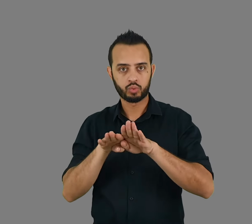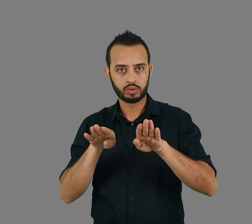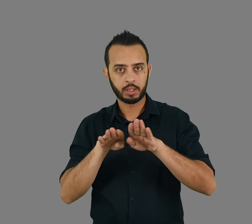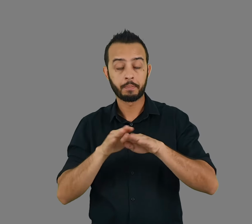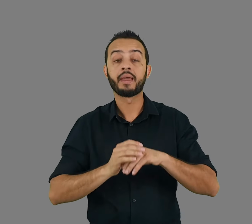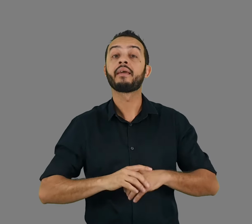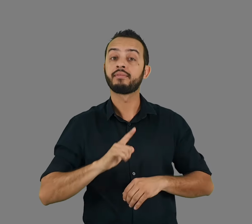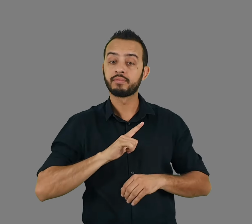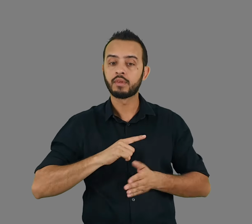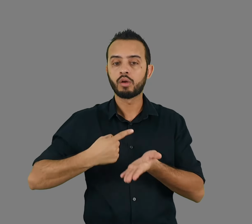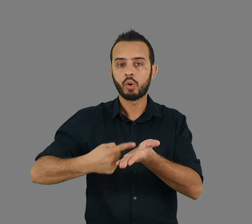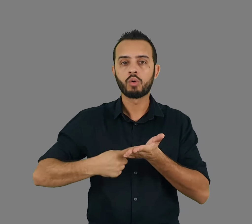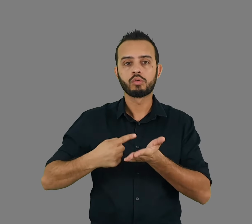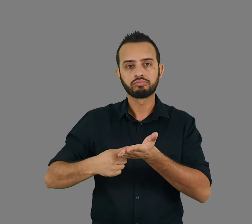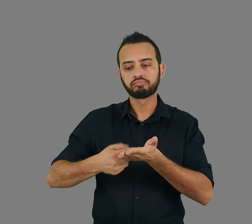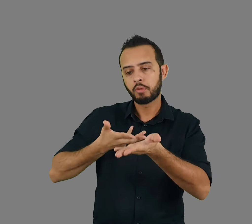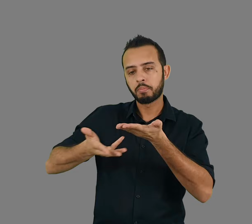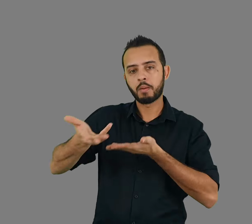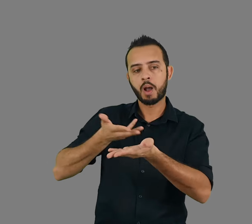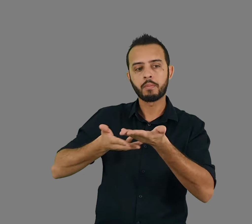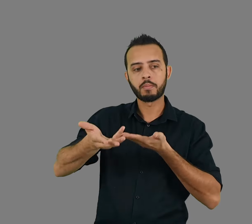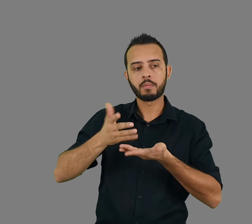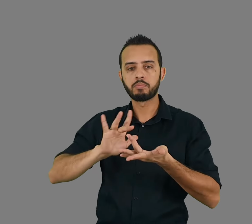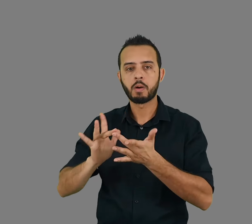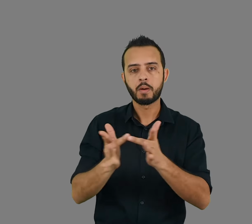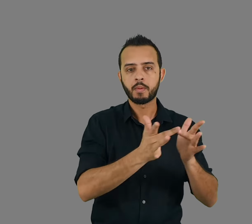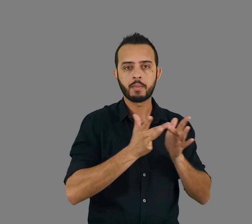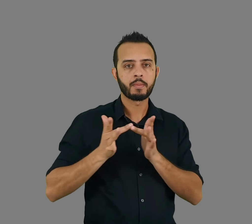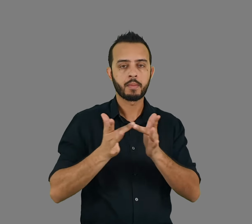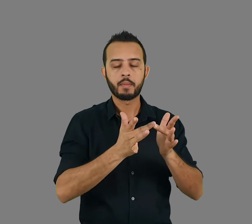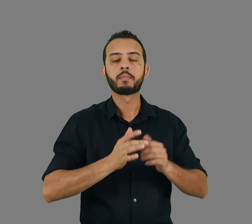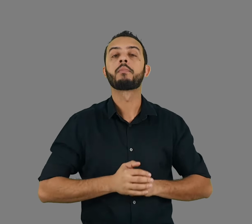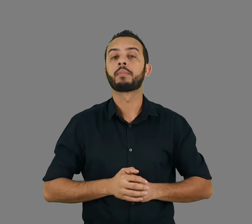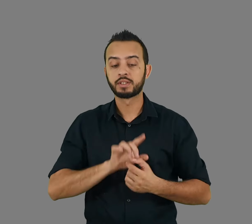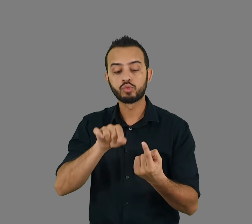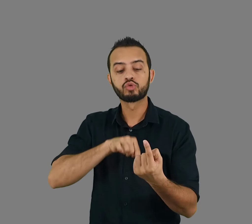estabelecer intercâmbios com as mesmas para assegurar o cumprimento dos objetivos